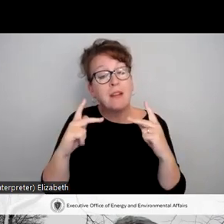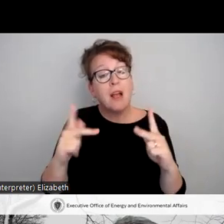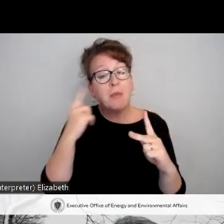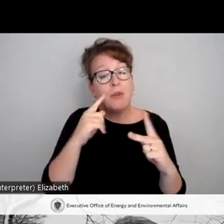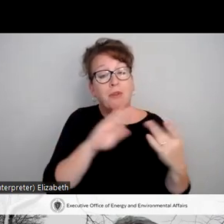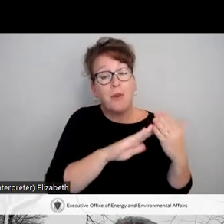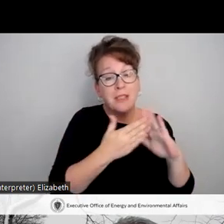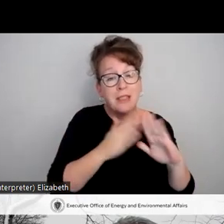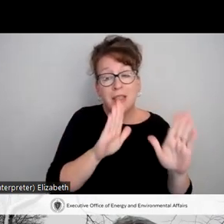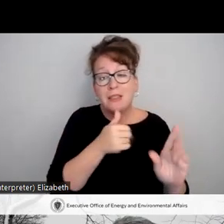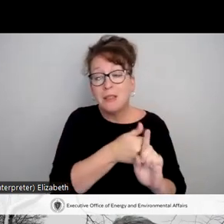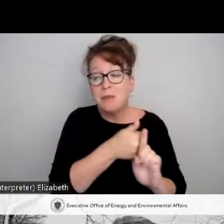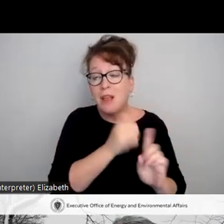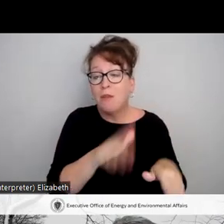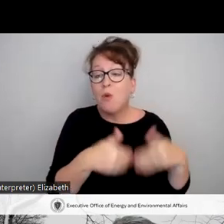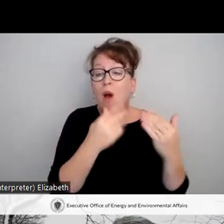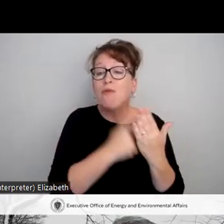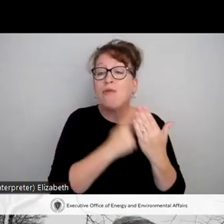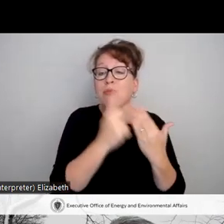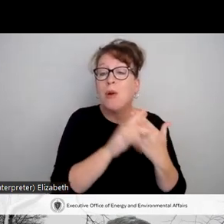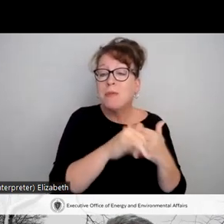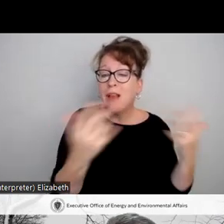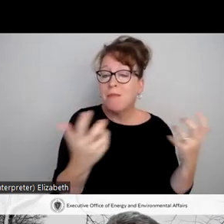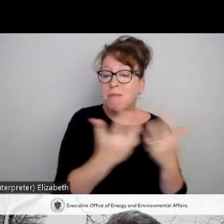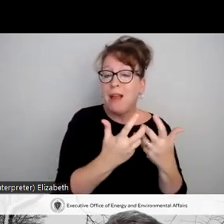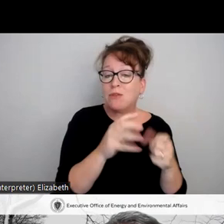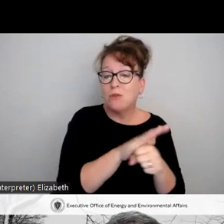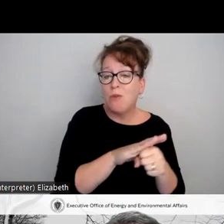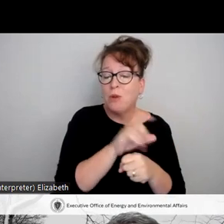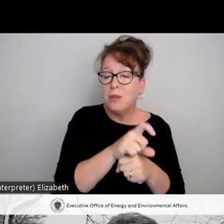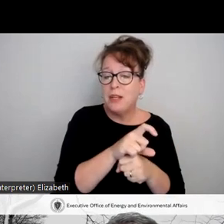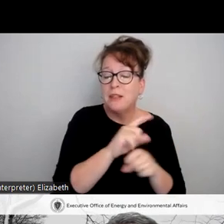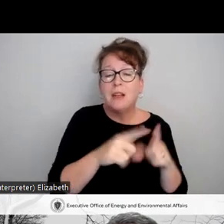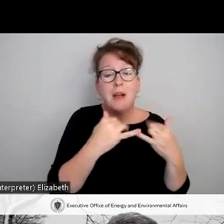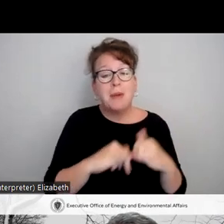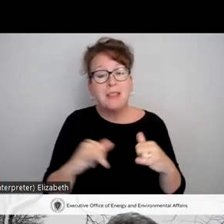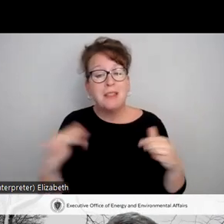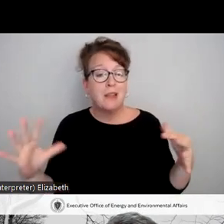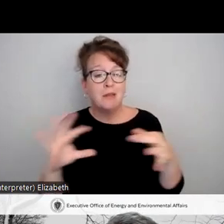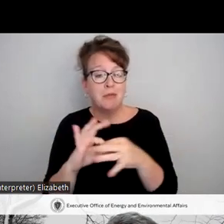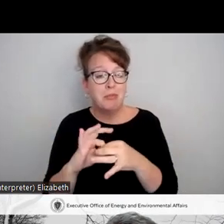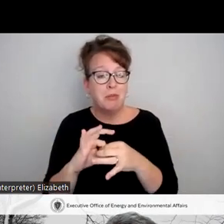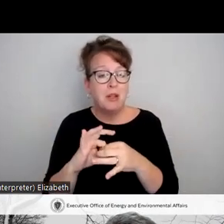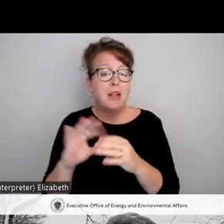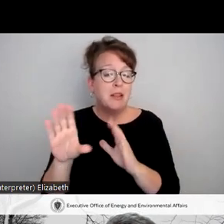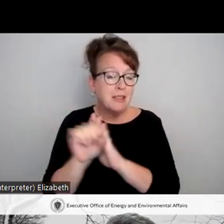eh de cómo las municipalidades o condados puedan